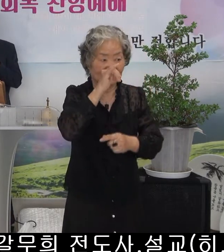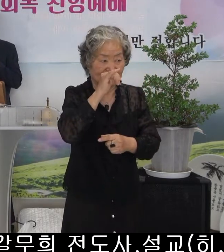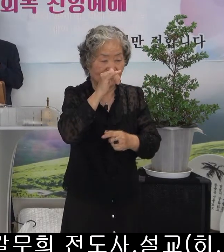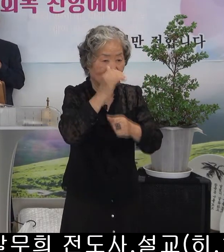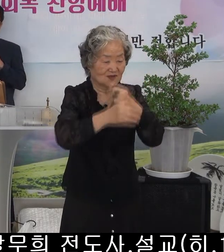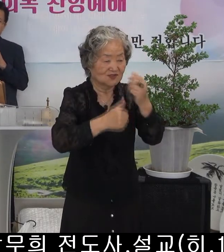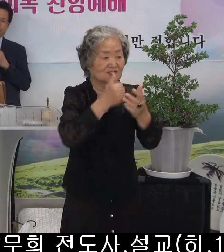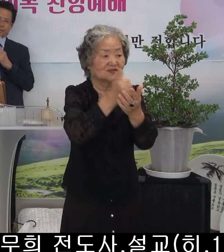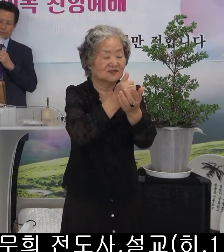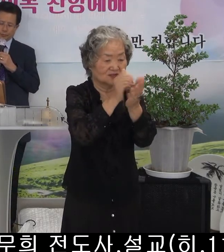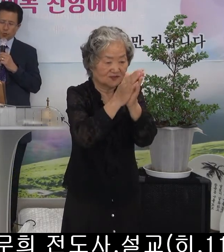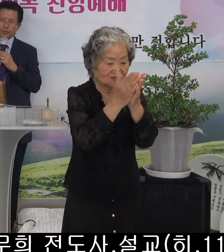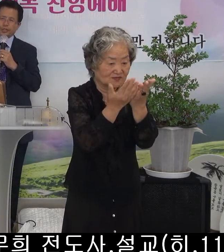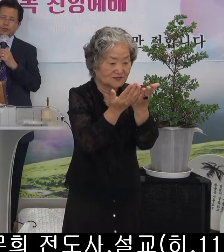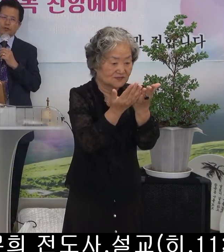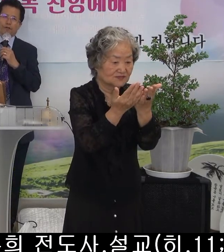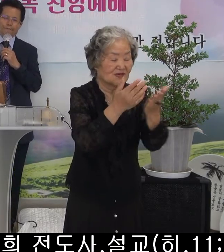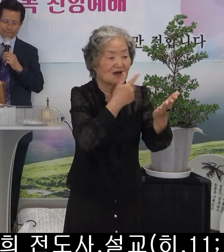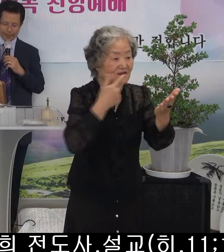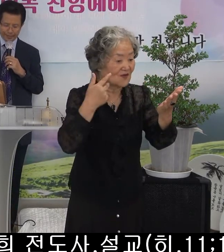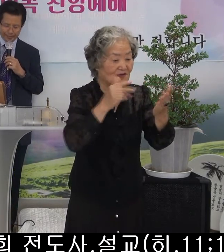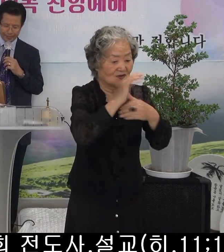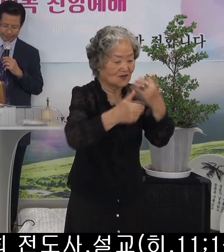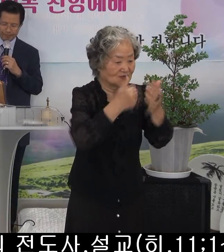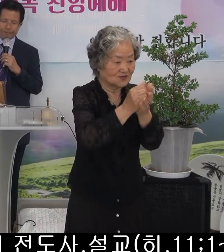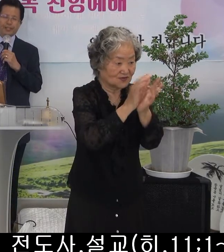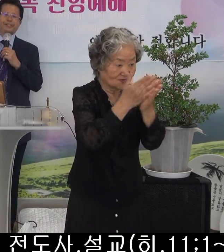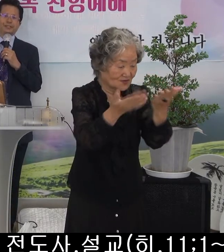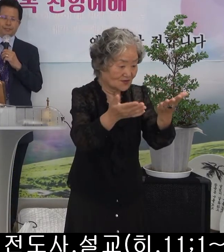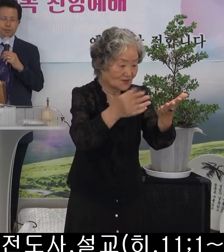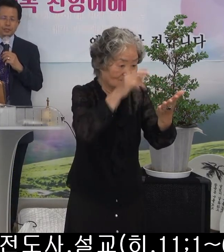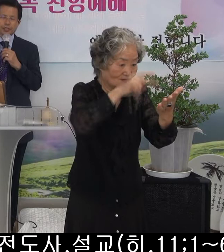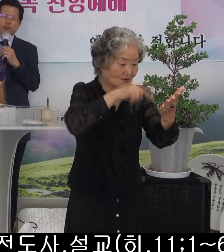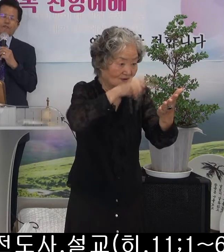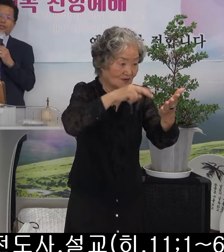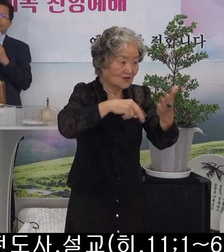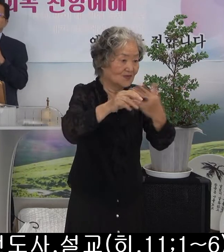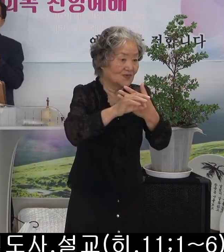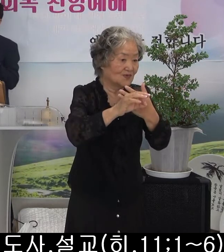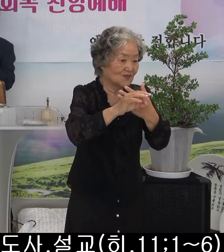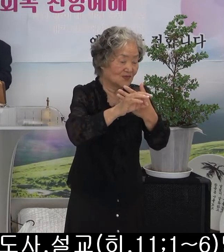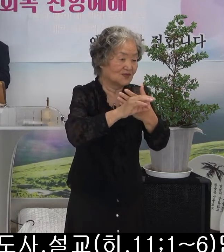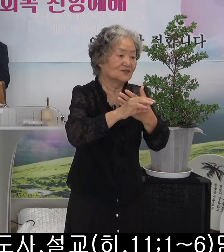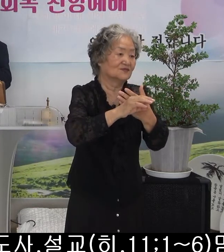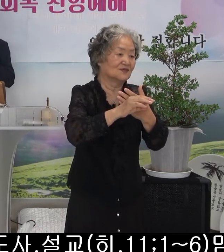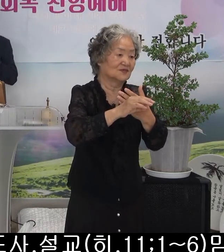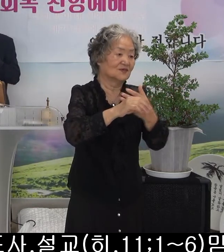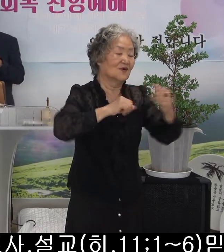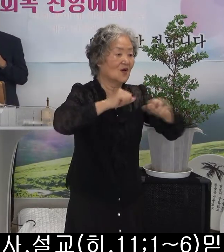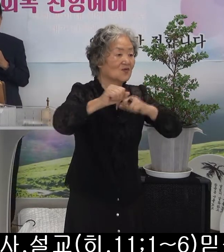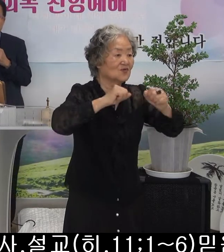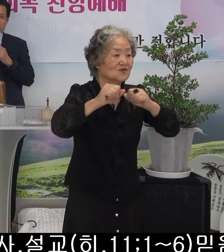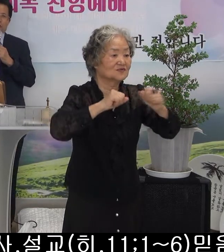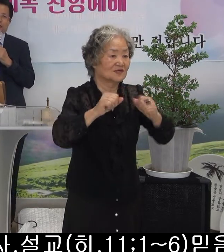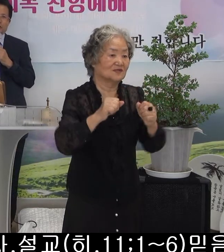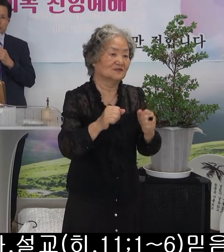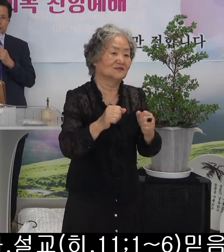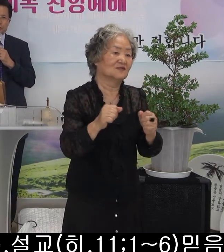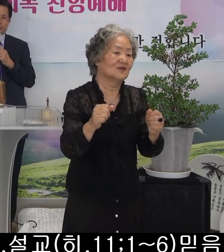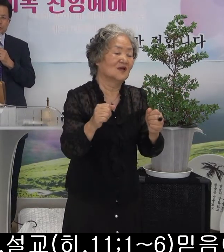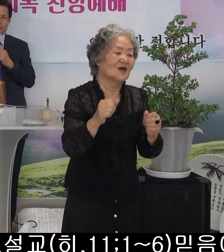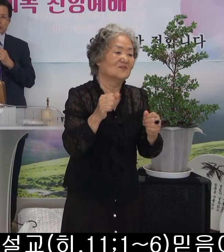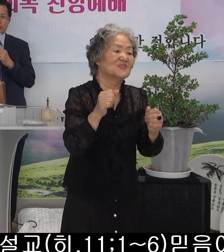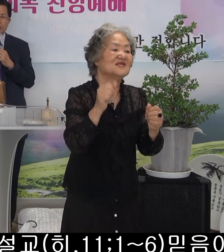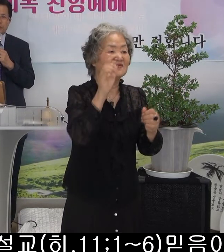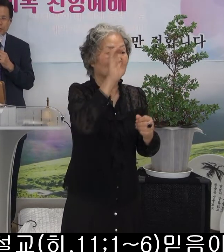영어 성경에 보니까 믿음은 동사형으로 faith, 명사형으로 faith 그리고 동사형으로 believe라고 말을 하고